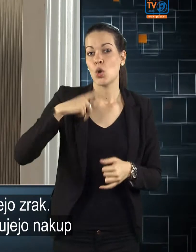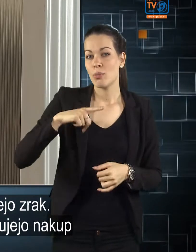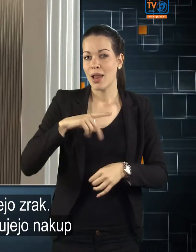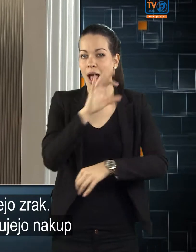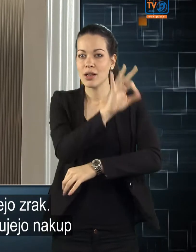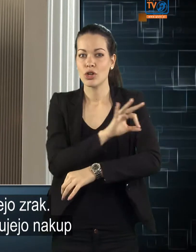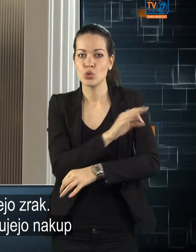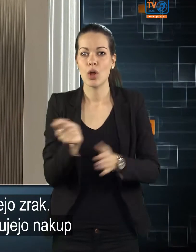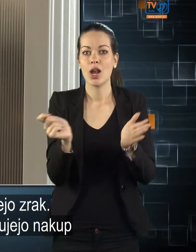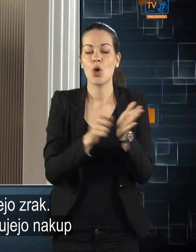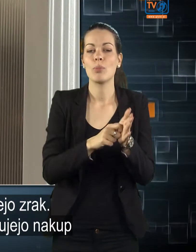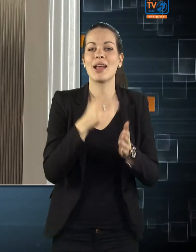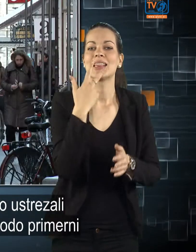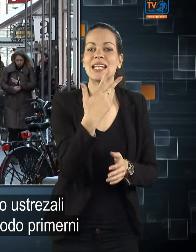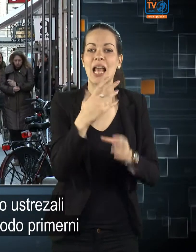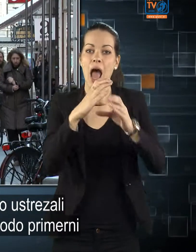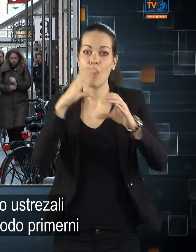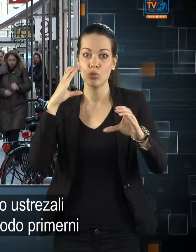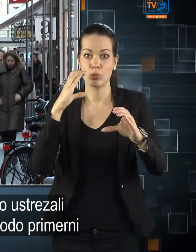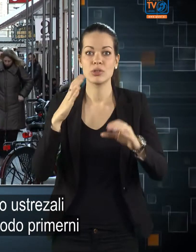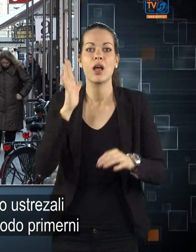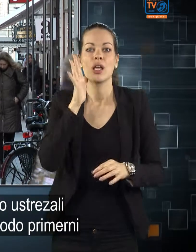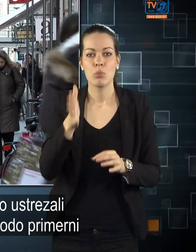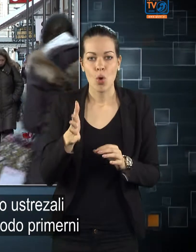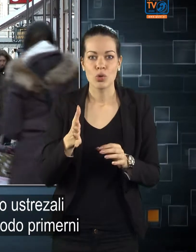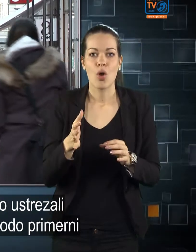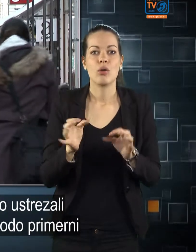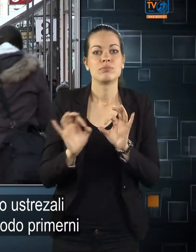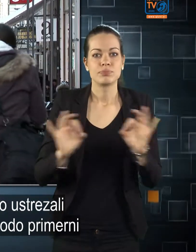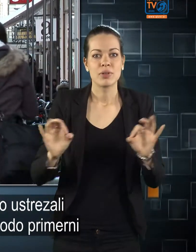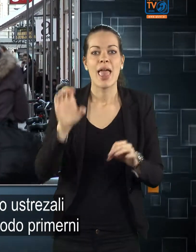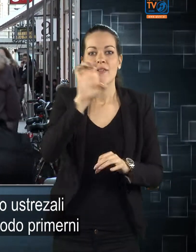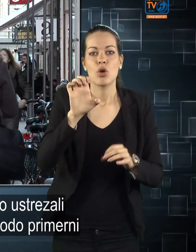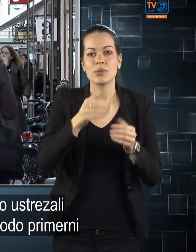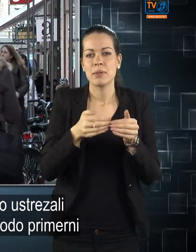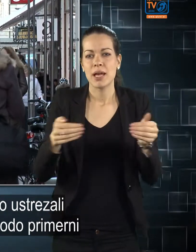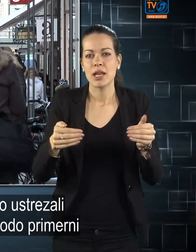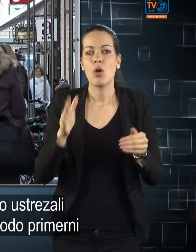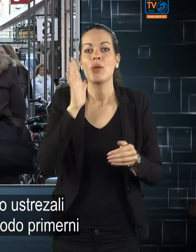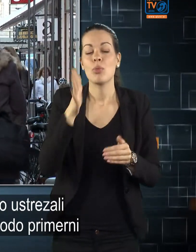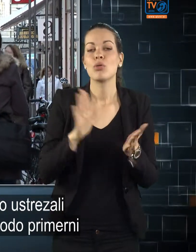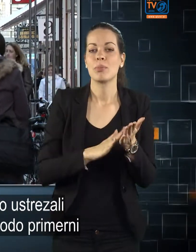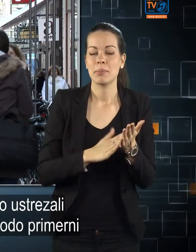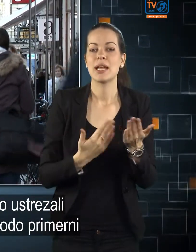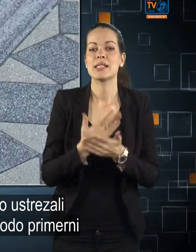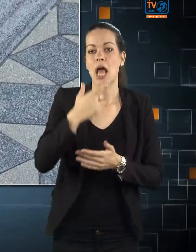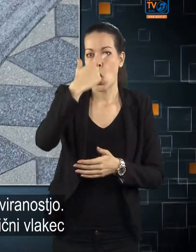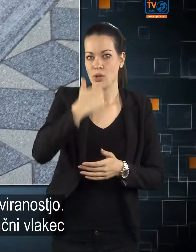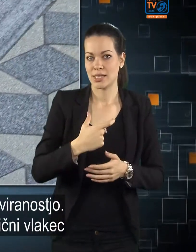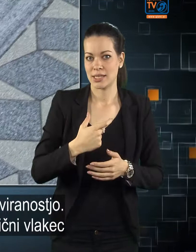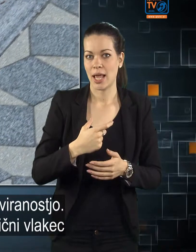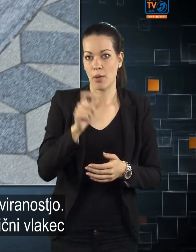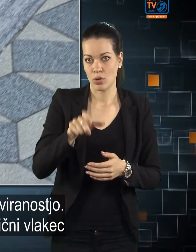Letos v Ljubljani načrtujejo nakup 30 avtobusov, ki bodo ustrezali evropskim merilom in bodo primerni